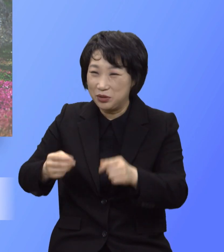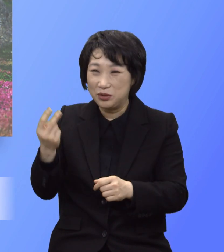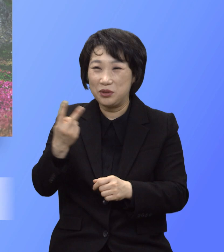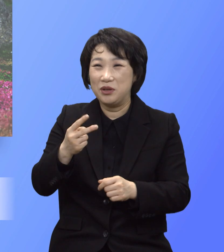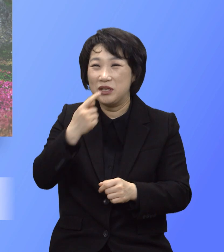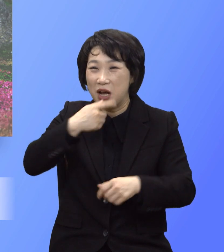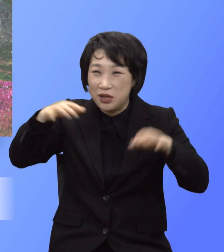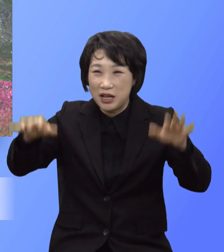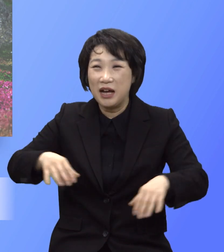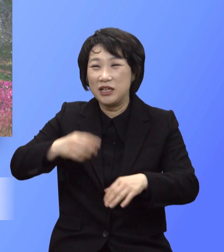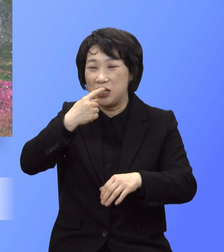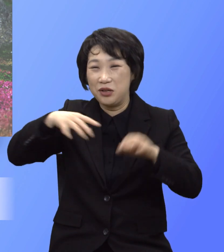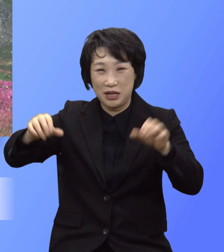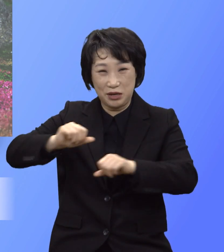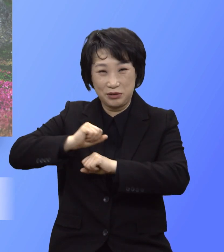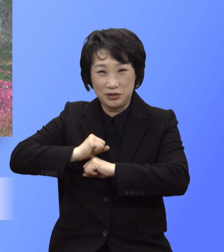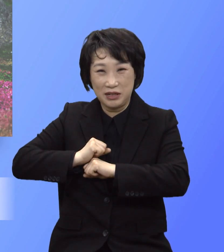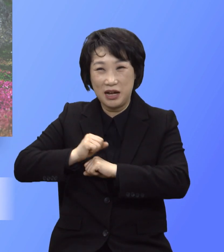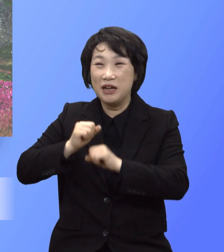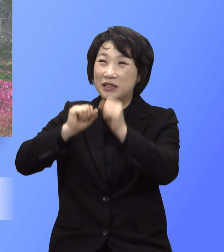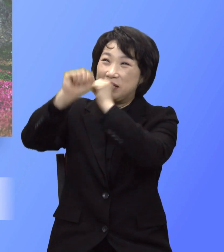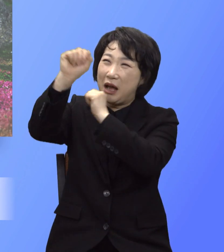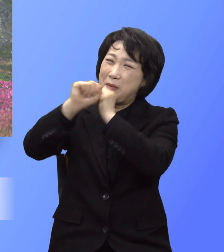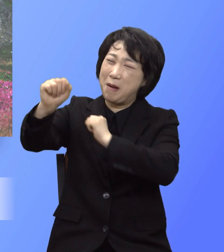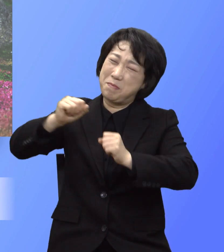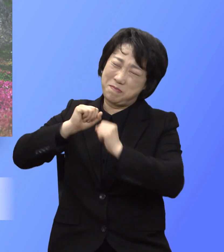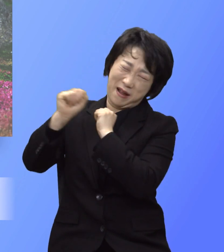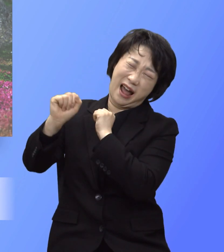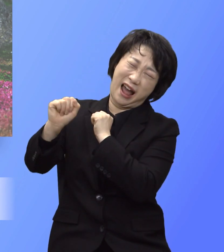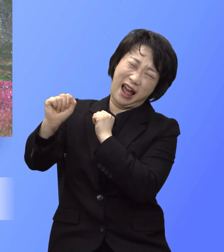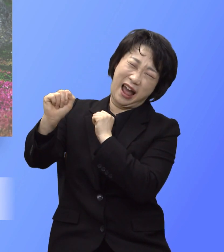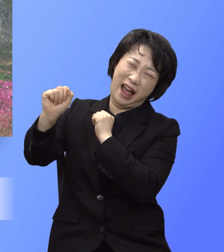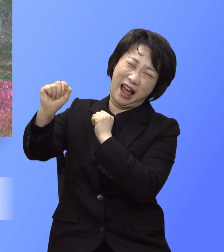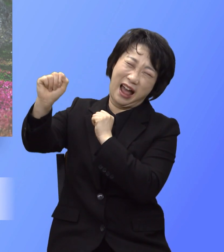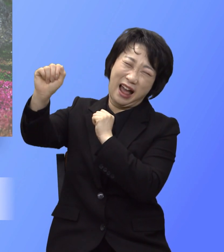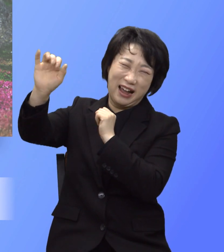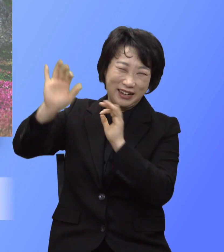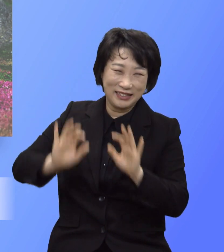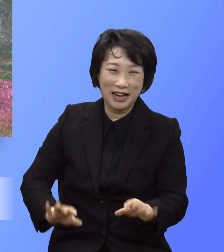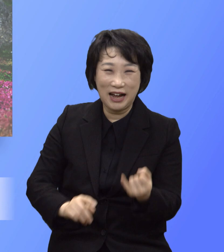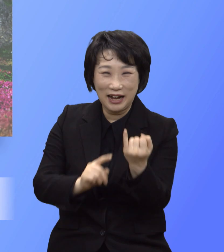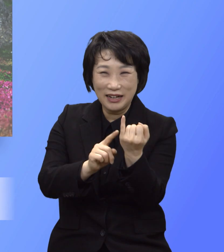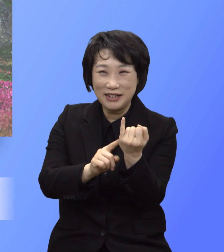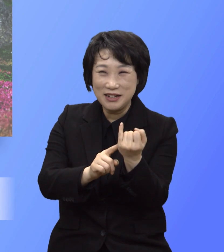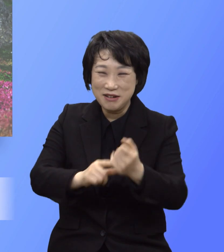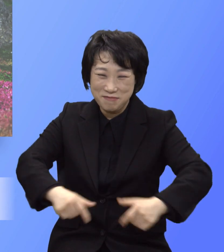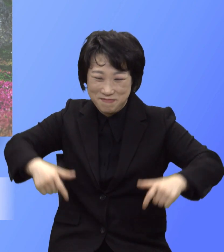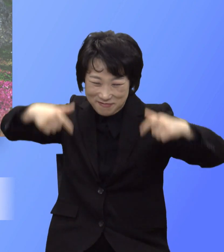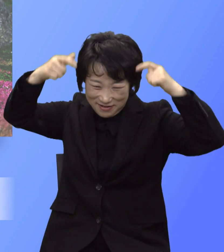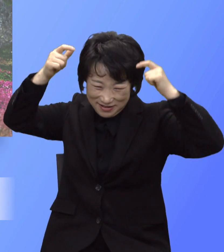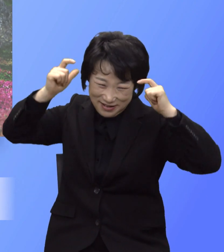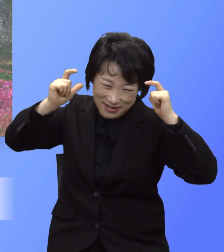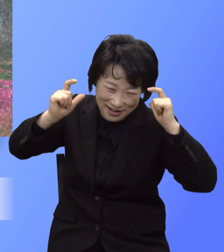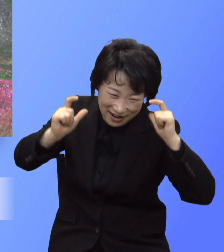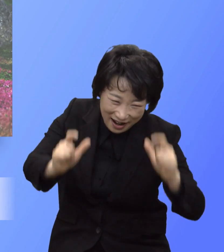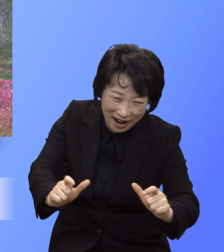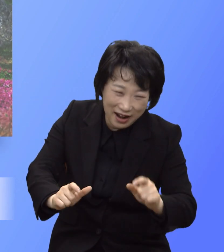천사의 나팔과 호의와 방바로 속에서 막 확 씌워주면서